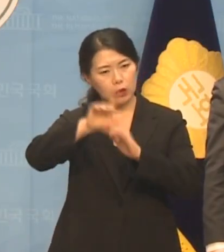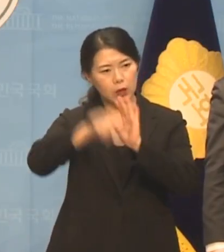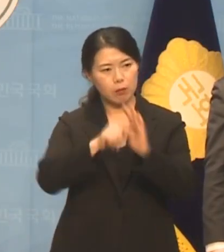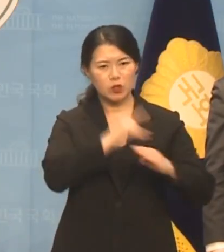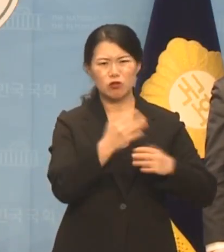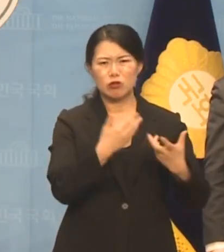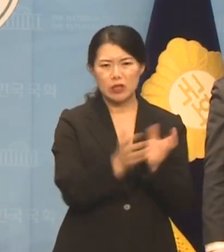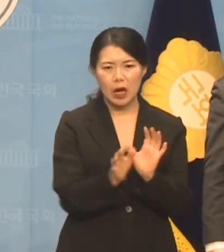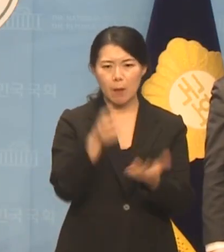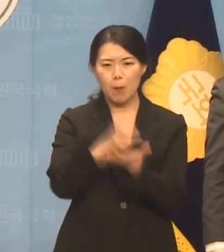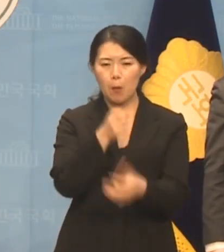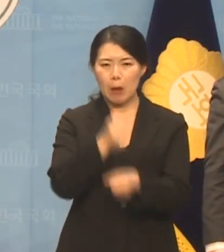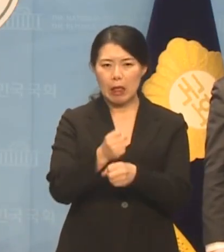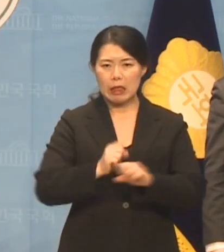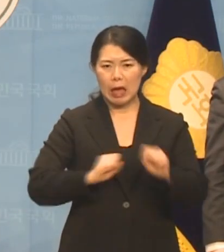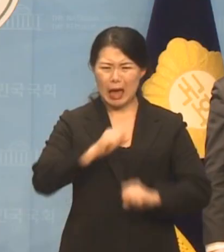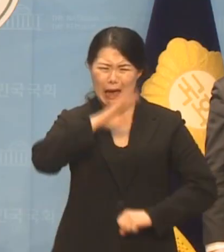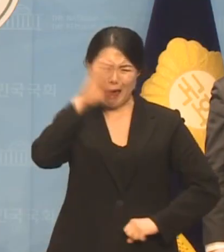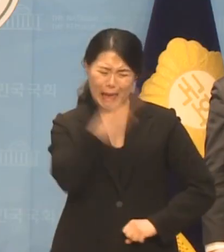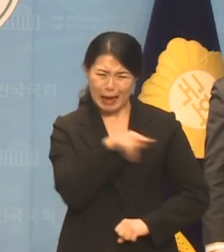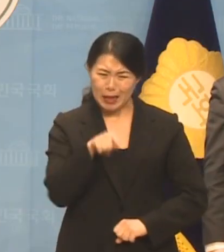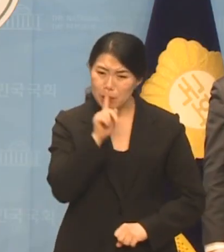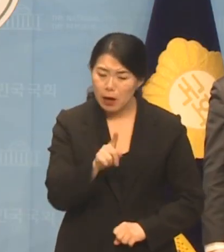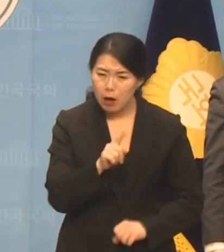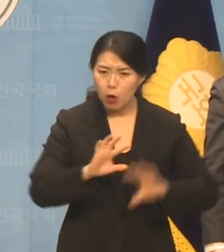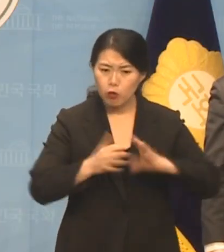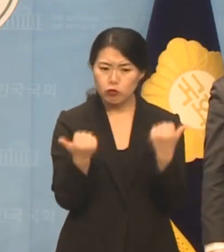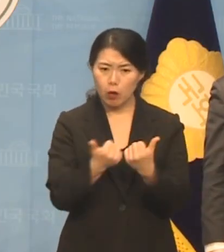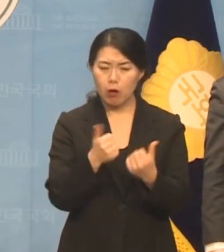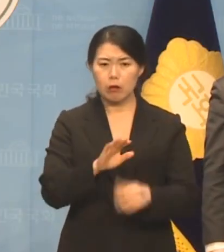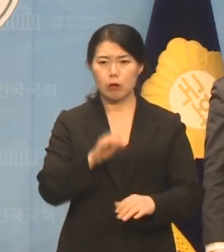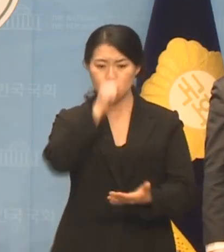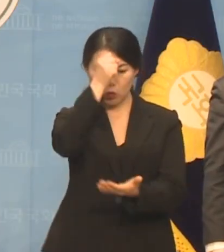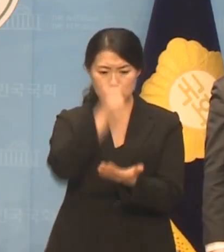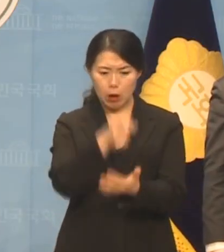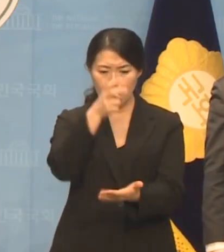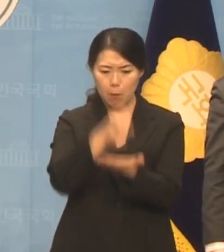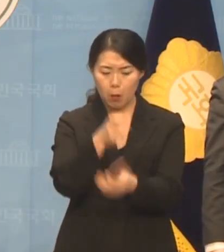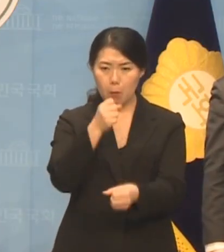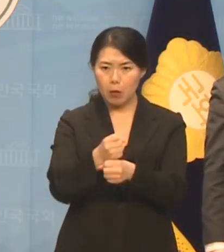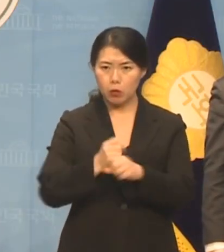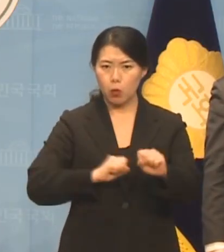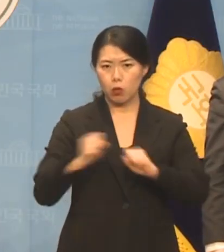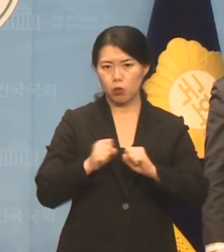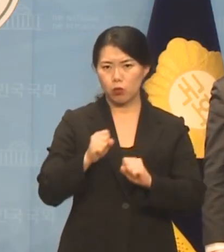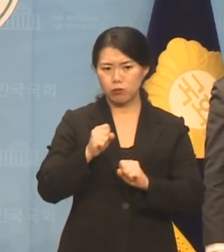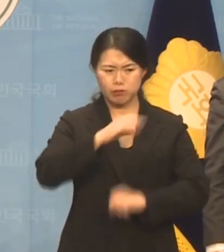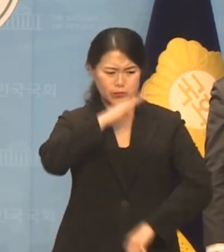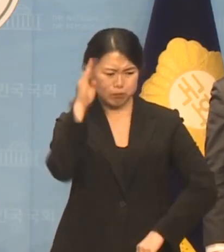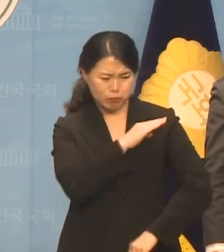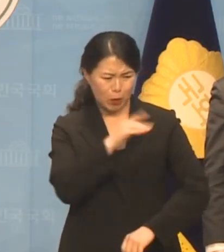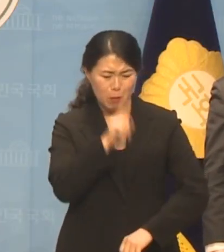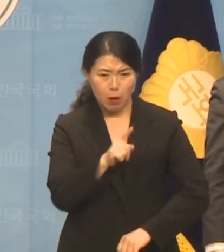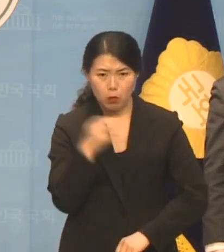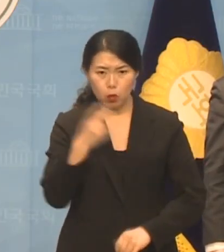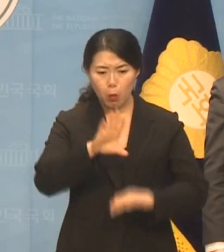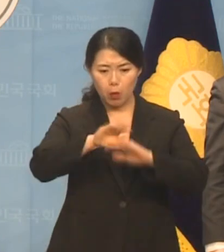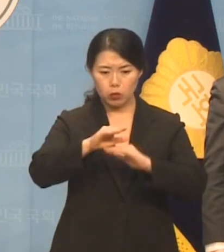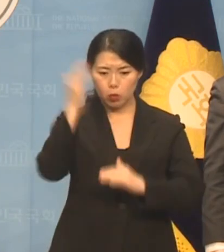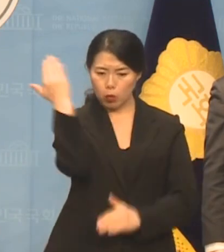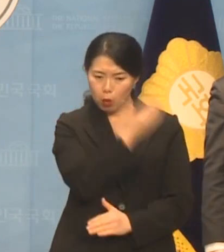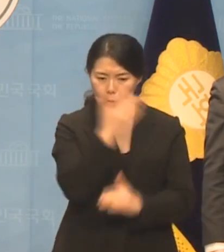활동이 해악이다라고 발언하였습니다. 이는 국회의 정당한 입법 활동을 폄훼하고 방송의